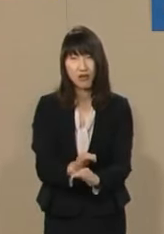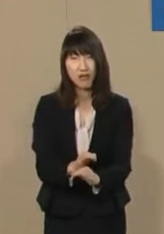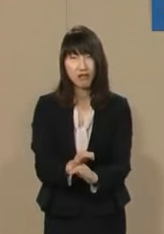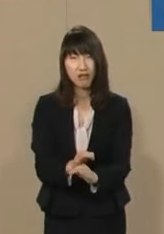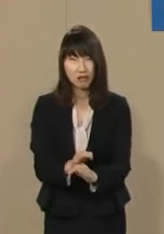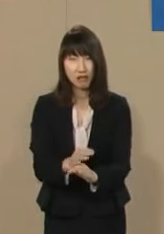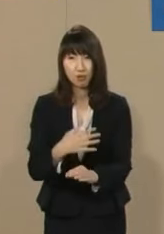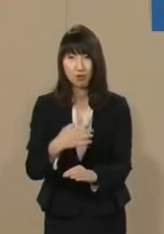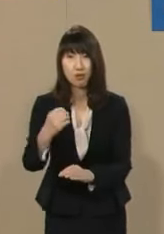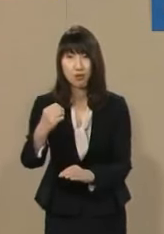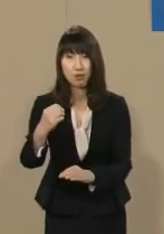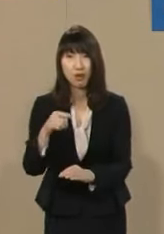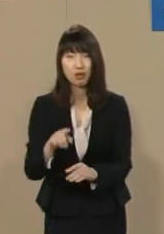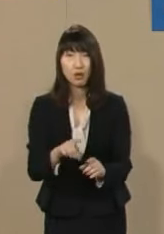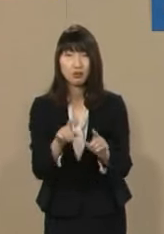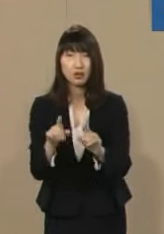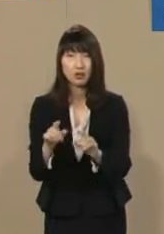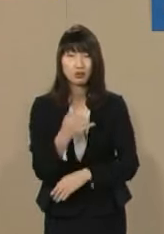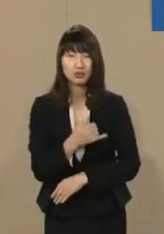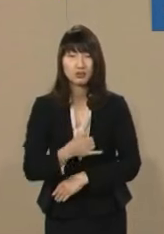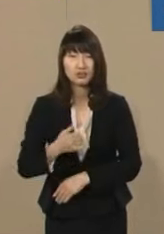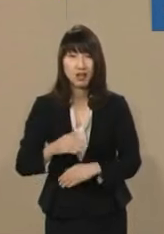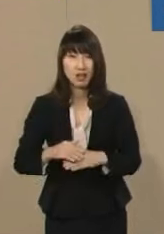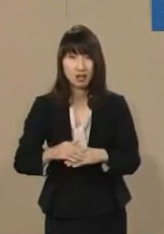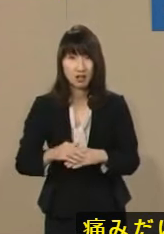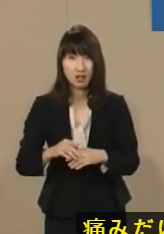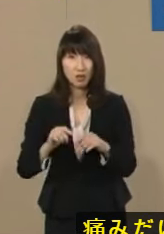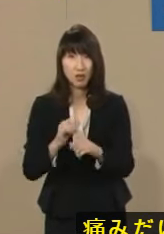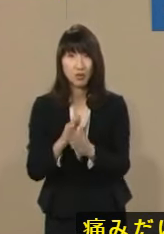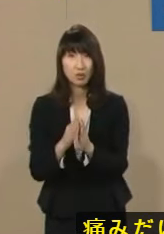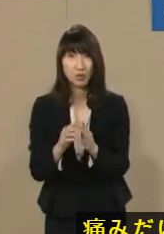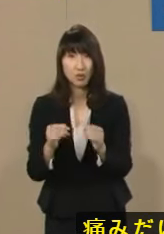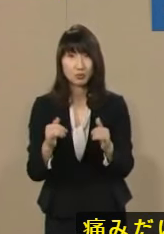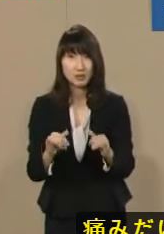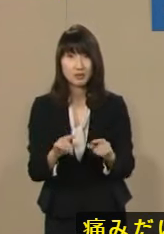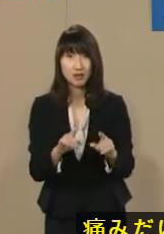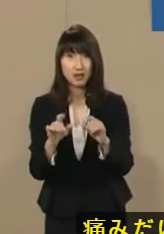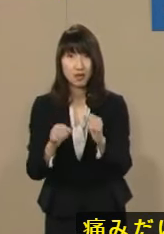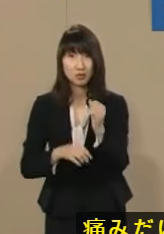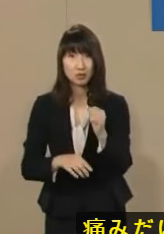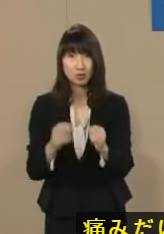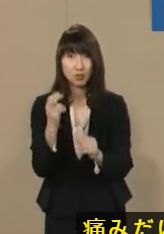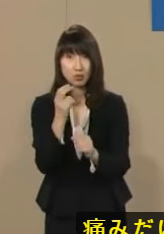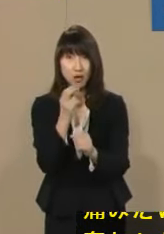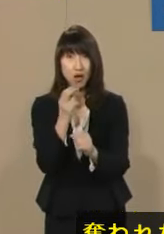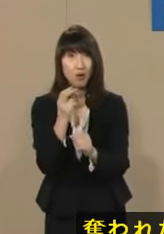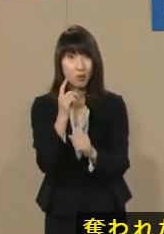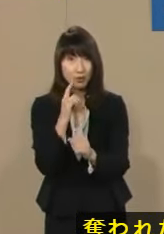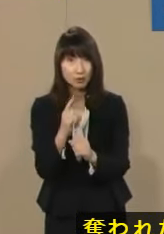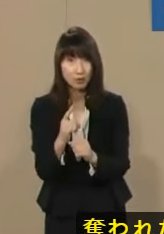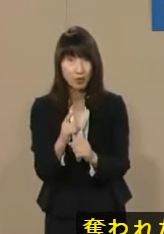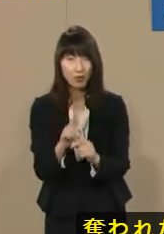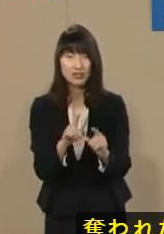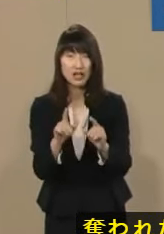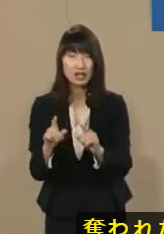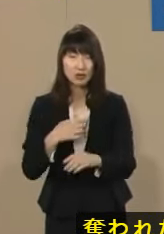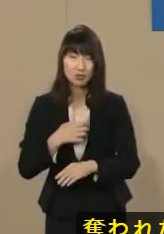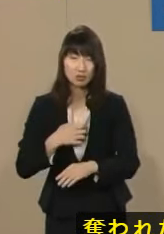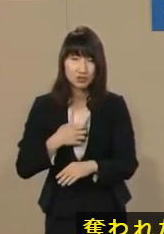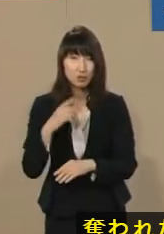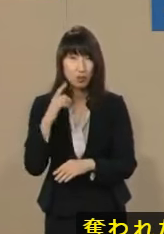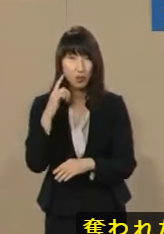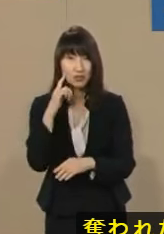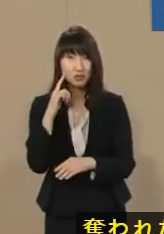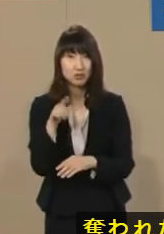奪われたのはあなたの生活と人生。厚労省国民生活基礎調査の最新版、生活が苦しいと感じている